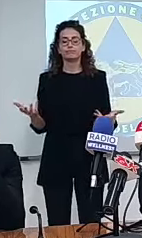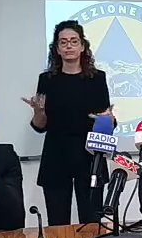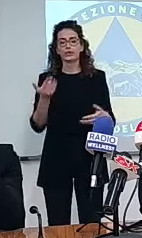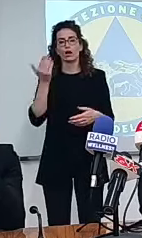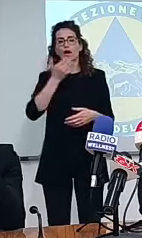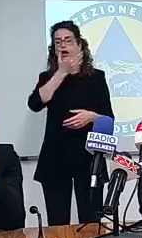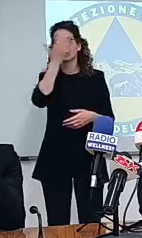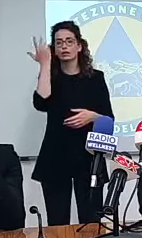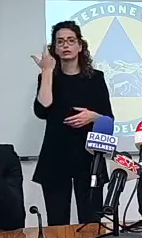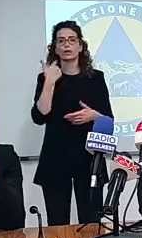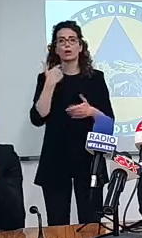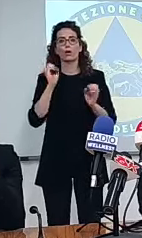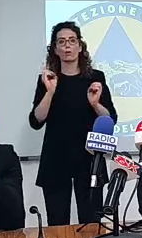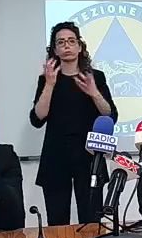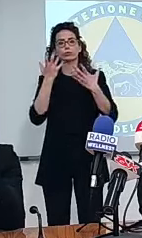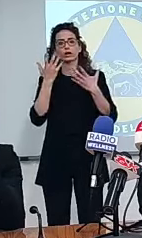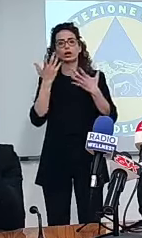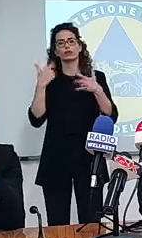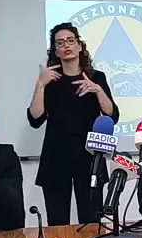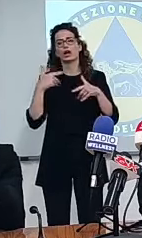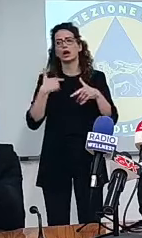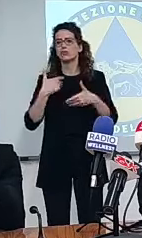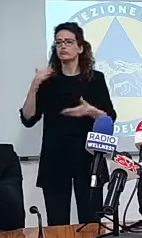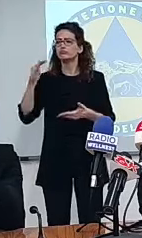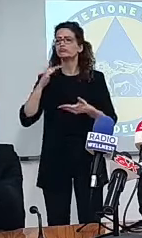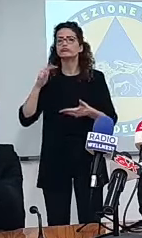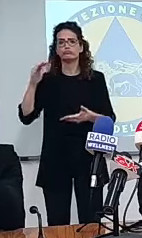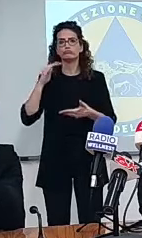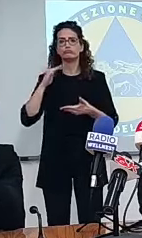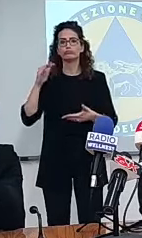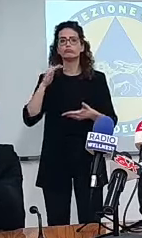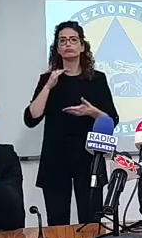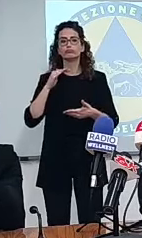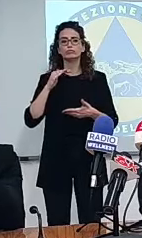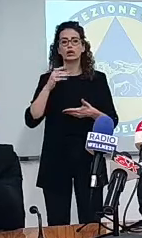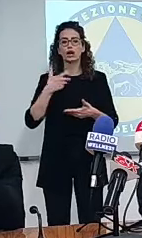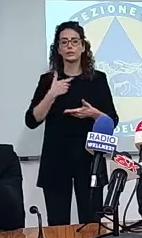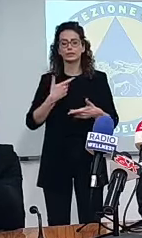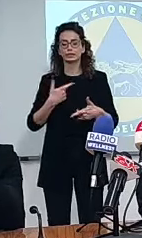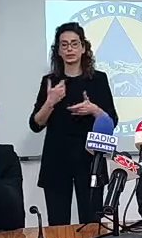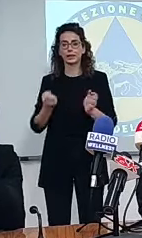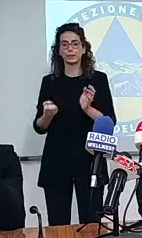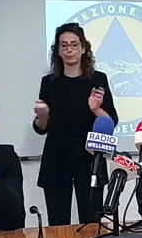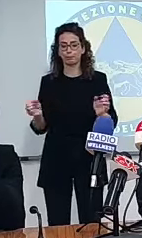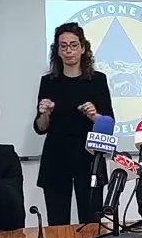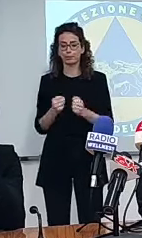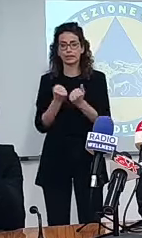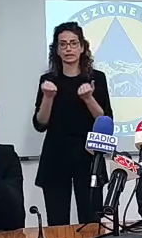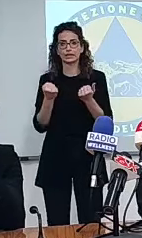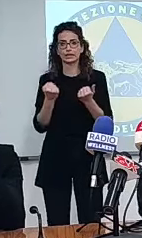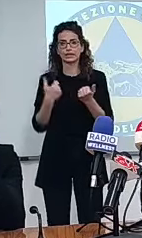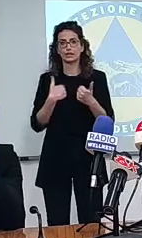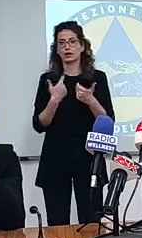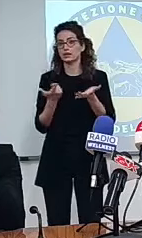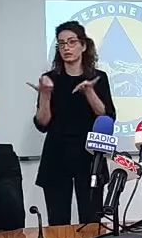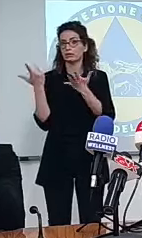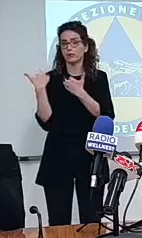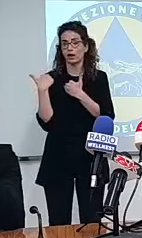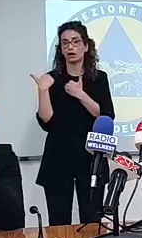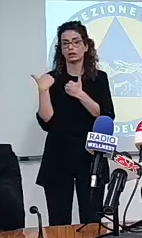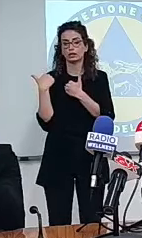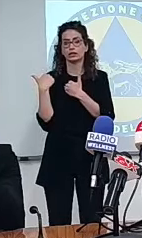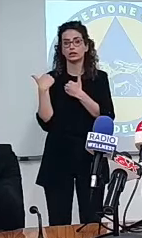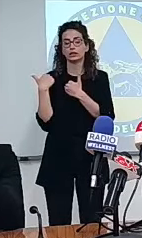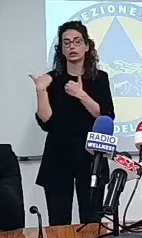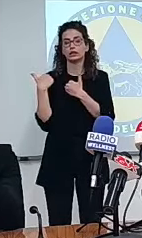onestamente Moderna aveva già una sua stabilità di fornitura, però niente, c'è stato sto guaio della scorsa settimana che ha